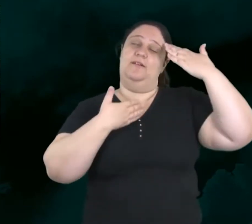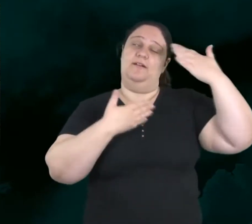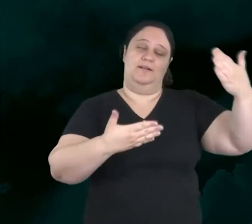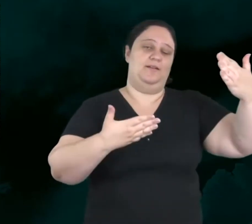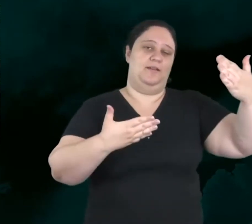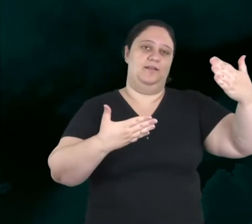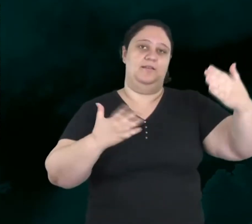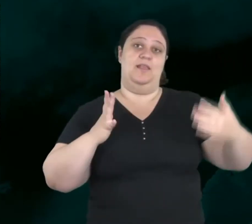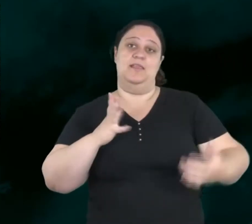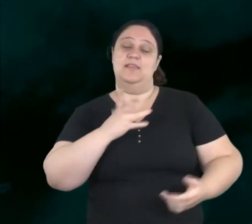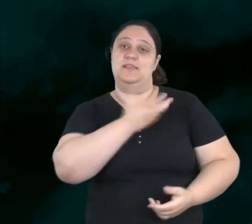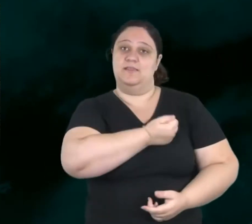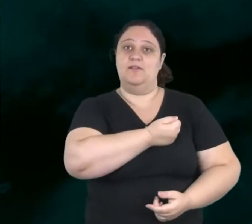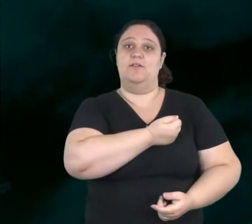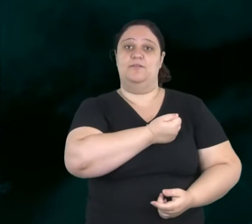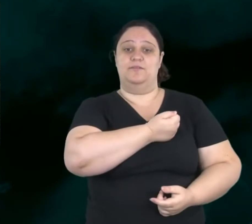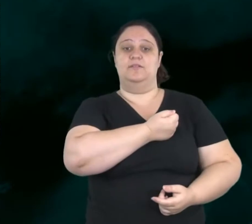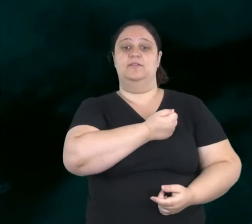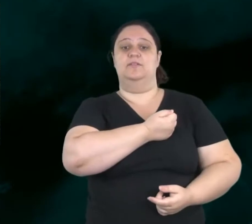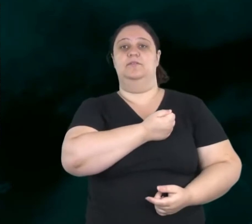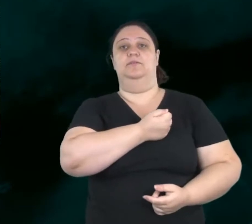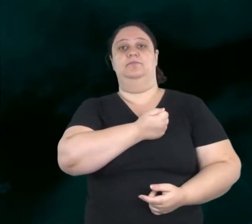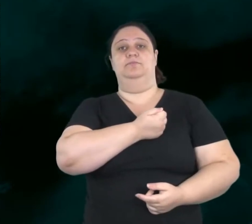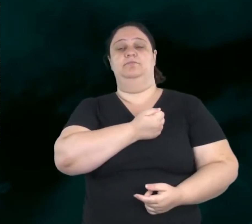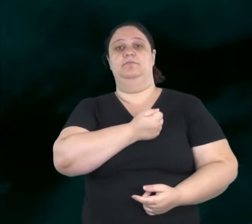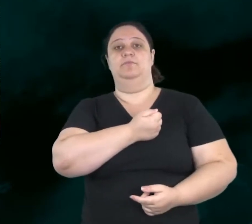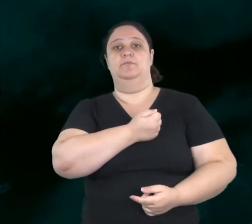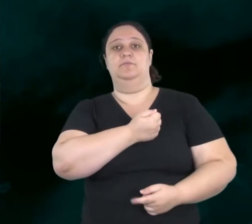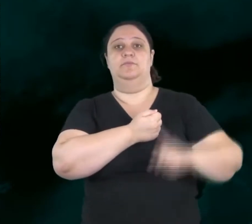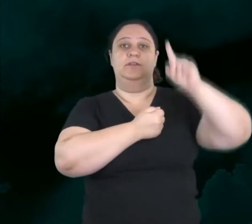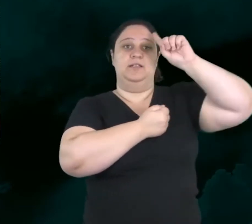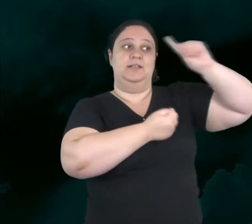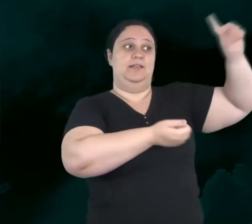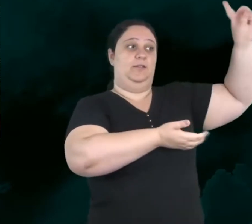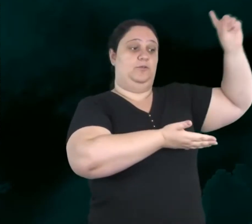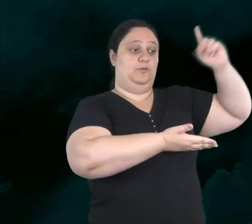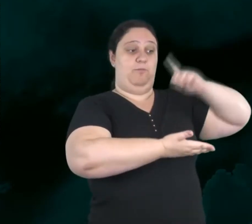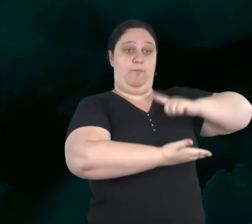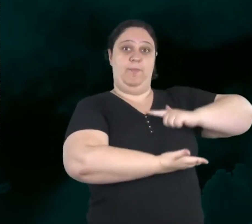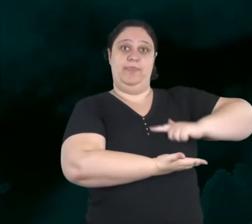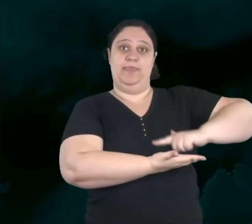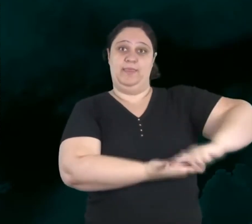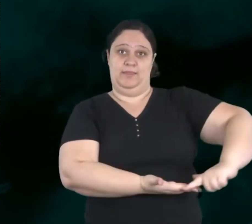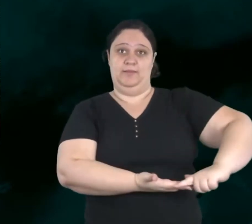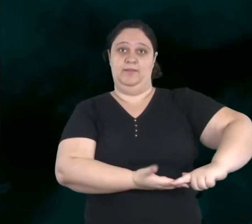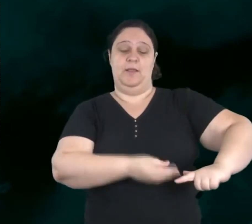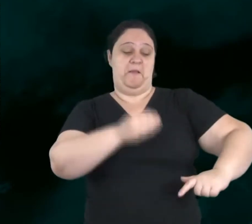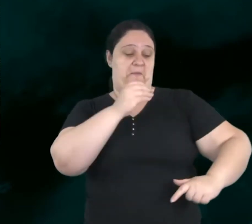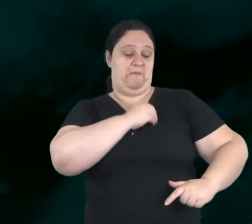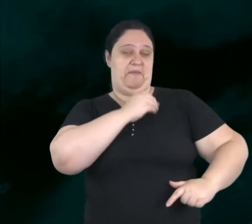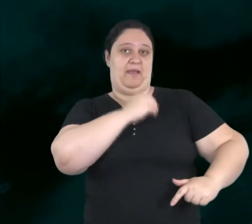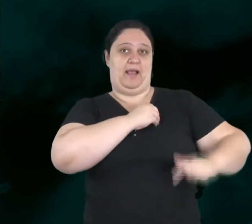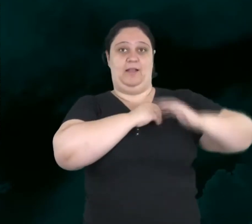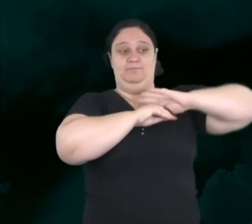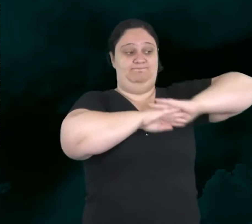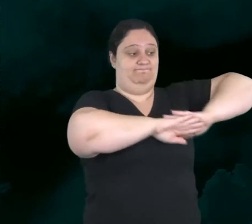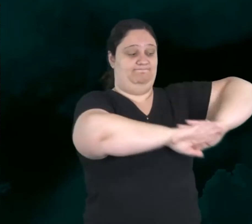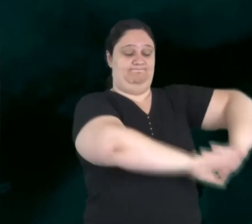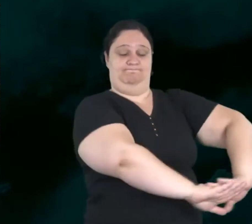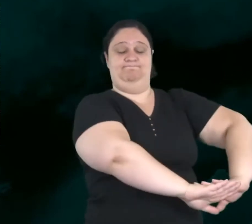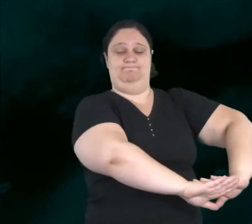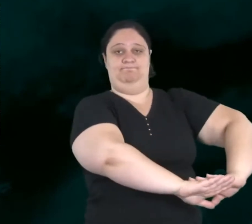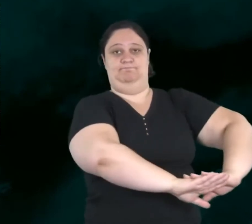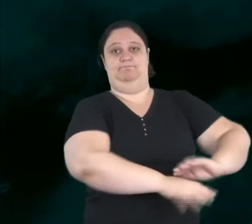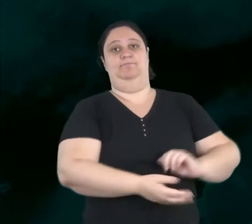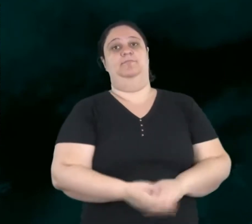Deus teve como nos justificar novamente, perdoar os nossos pecados.